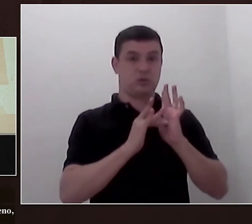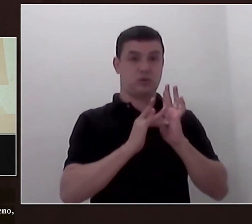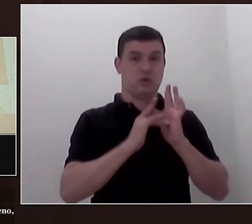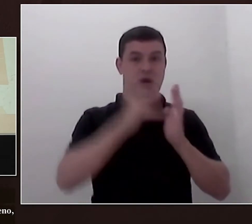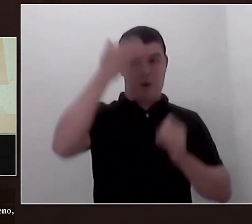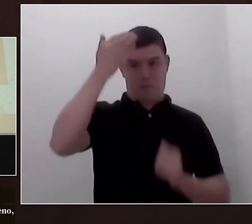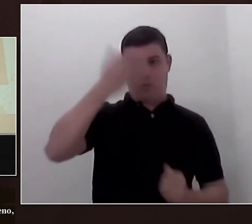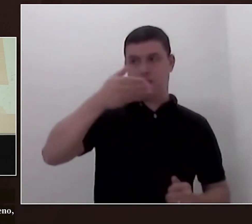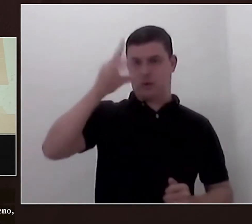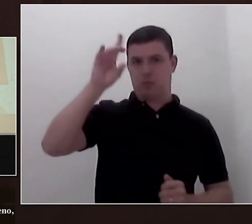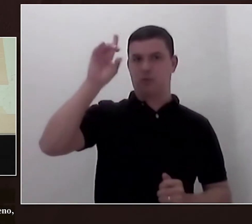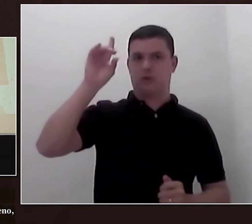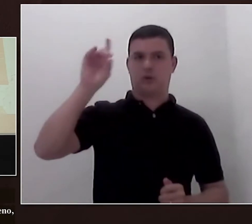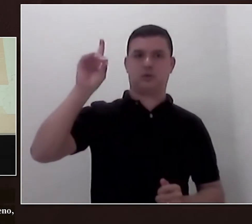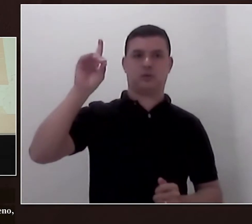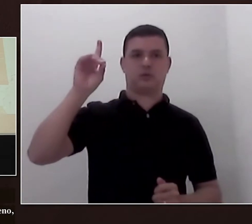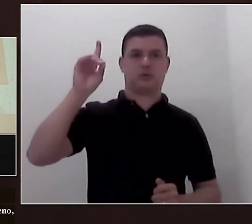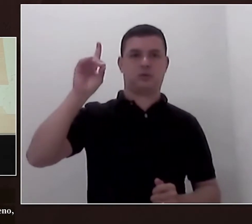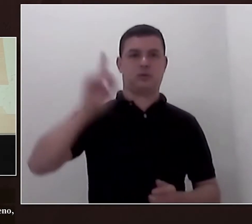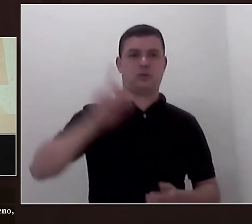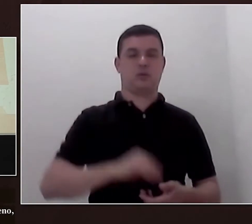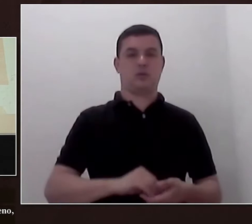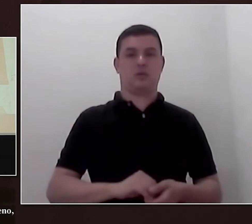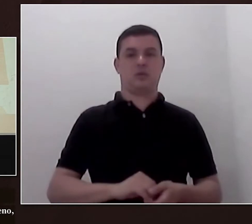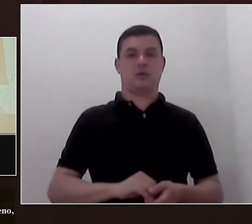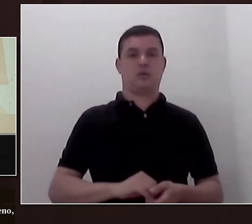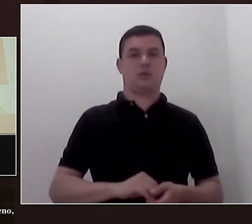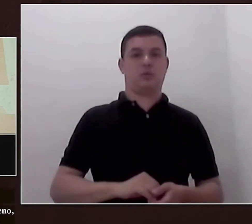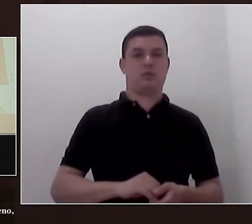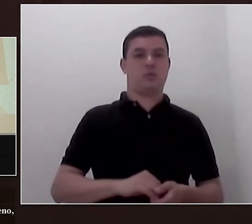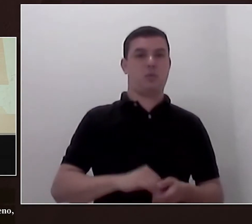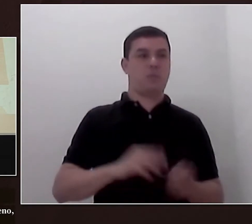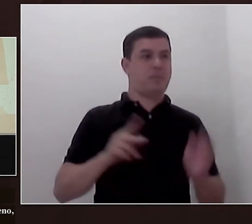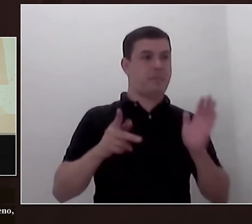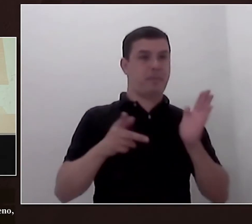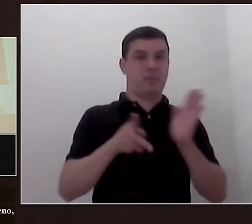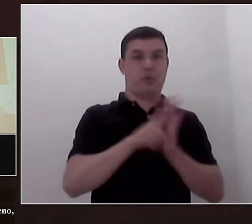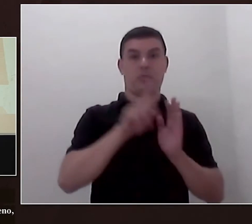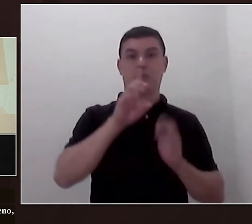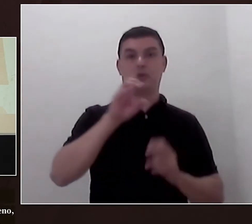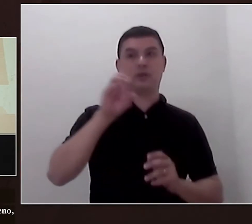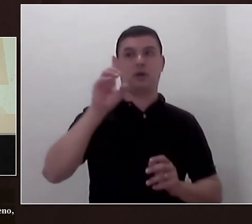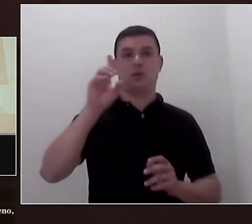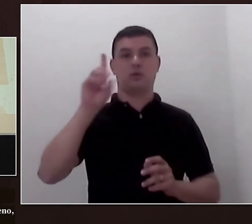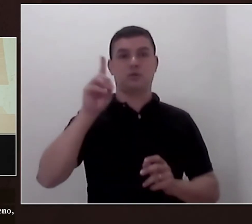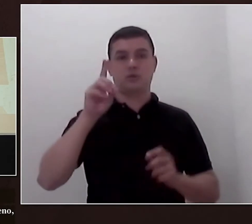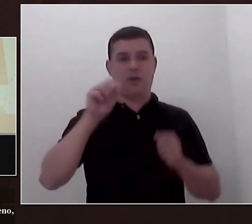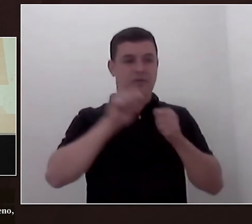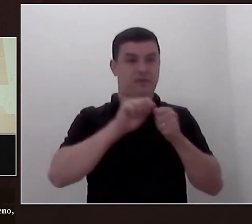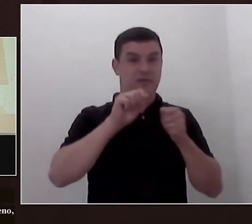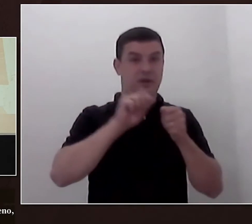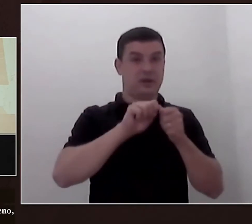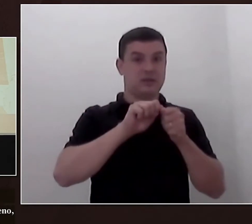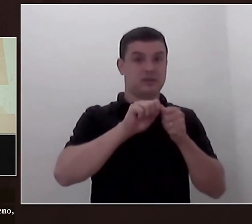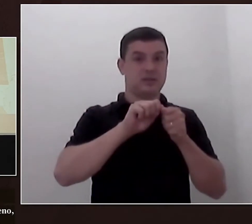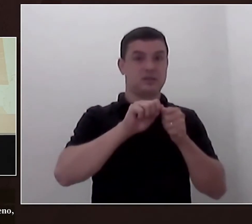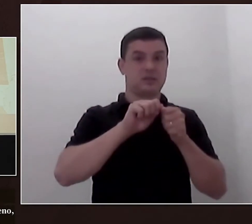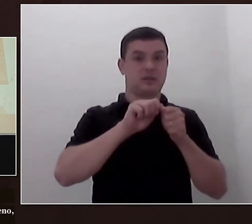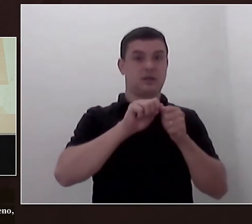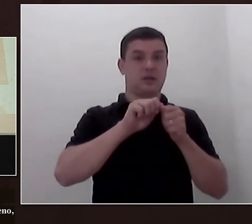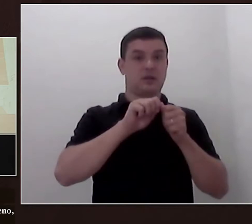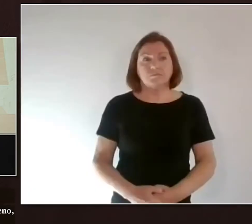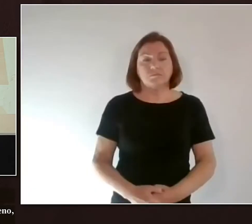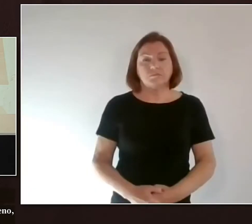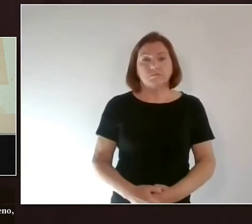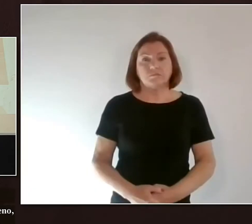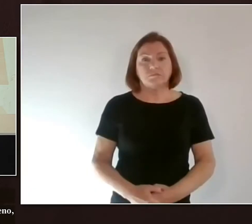prodígios e sinais, os quais o próprio Deus realizou por intermédio dele entre